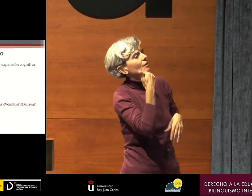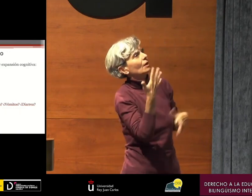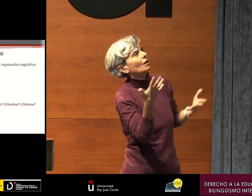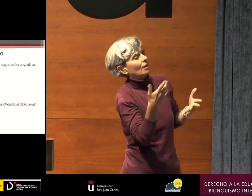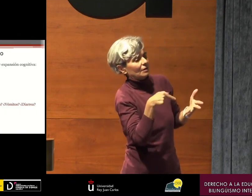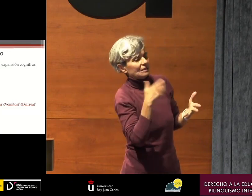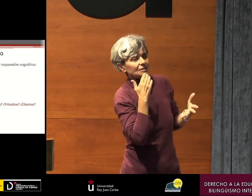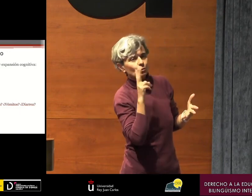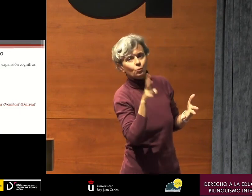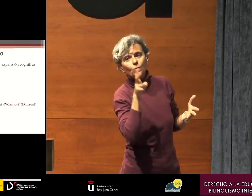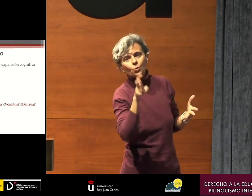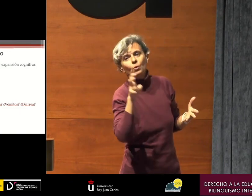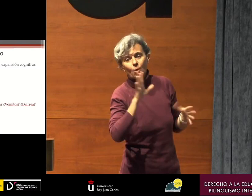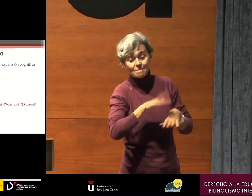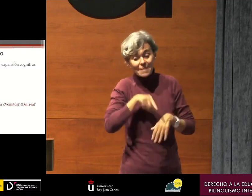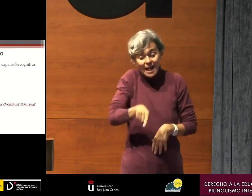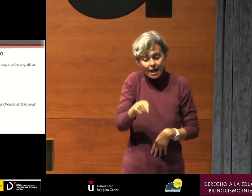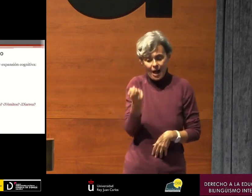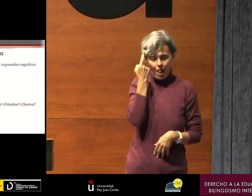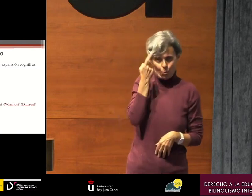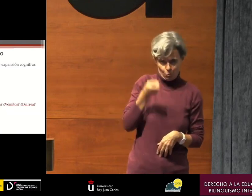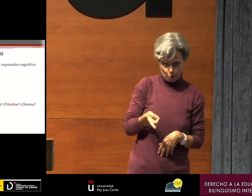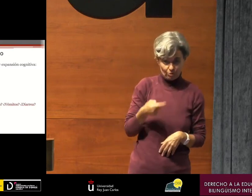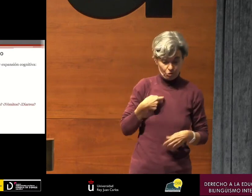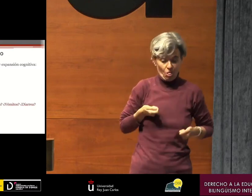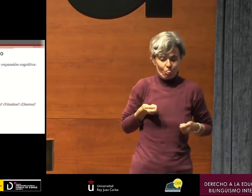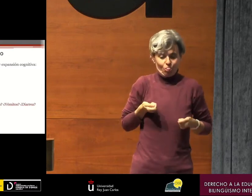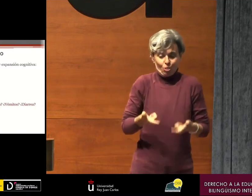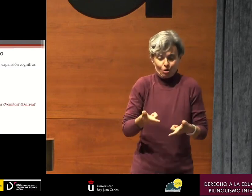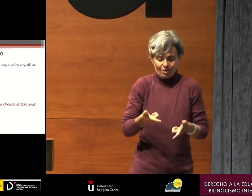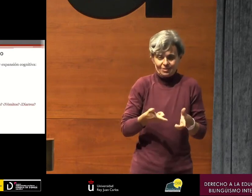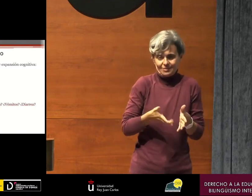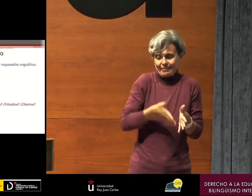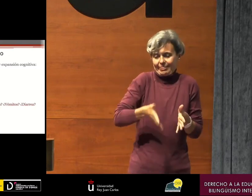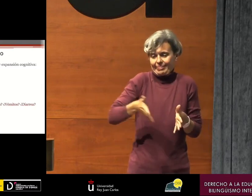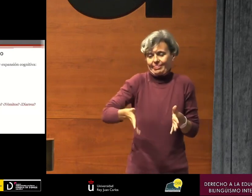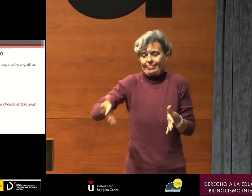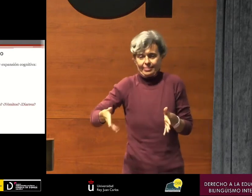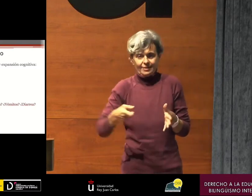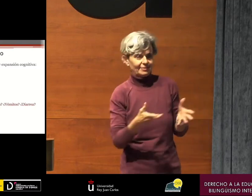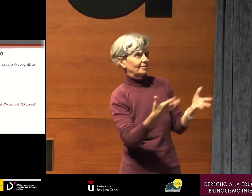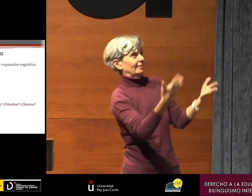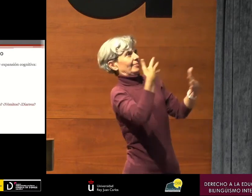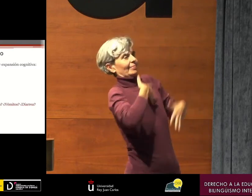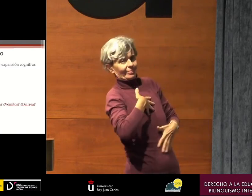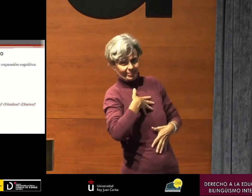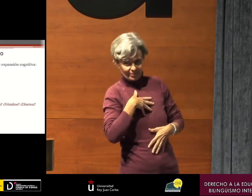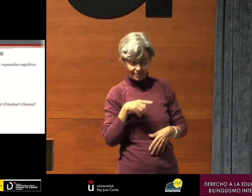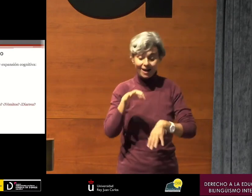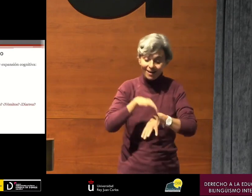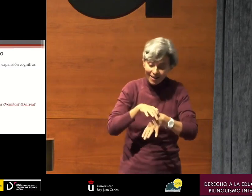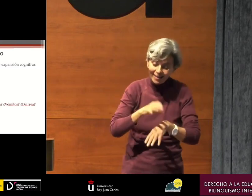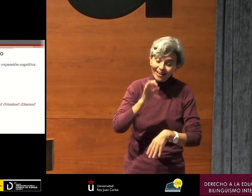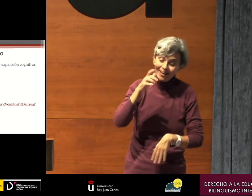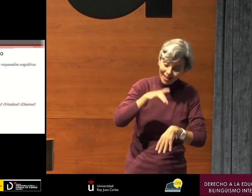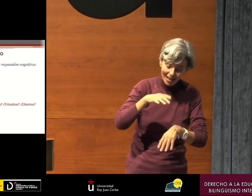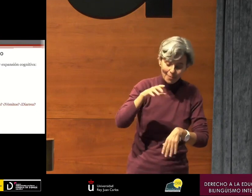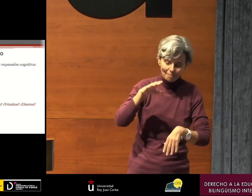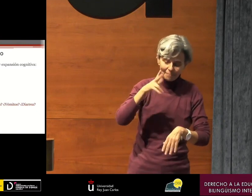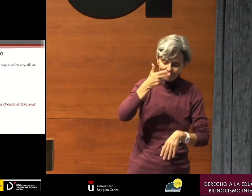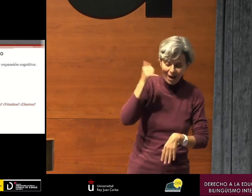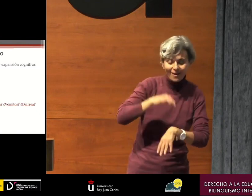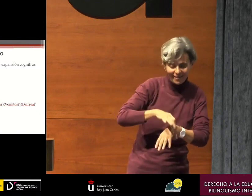De esa manera, el alumno, de manera implícita, va recogiendo más información que le está aportando el